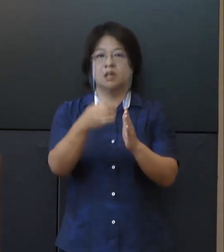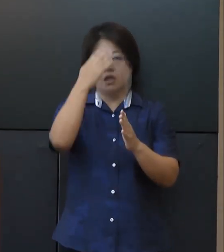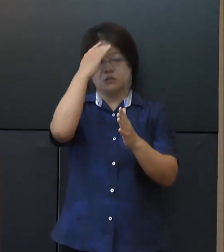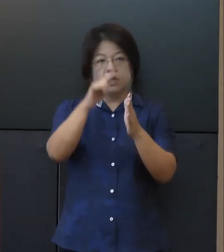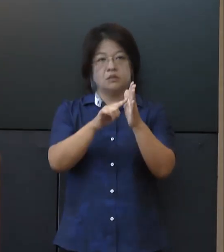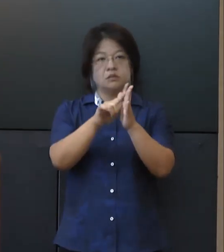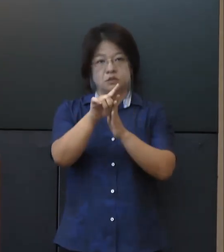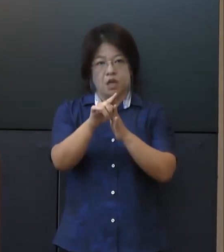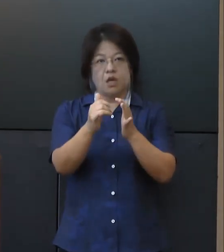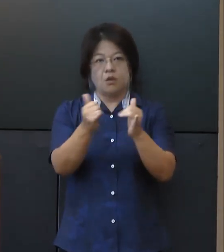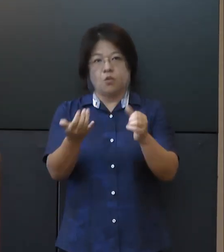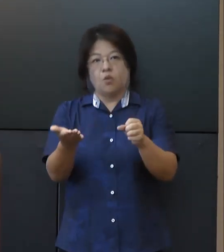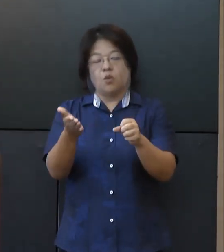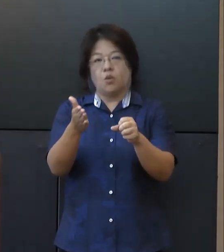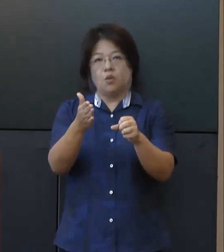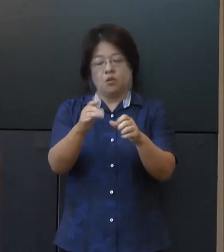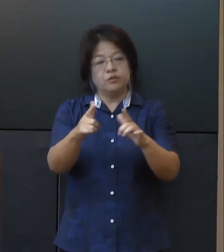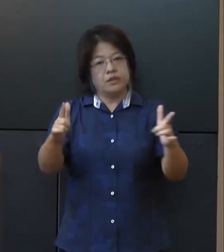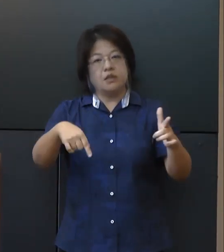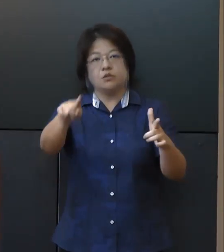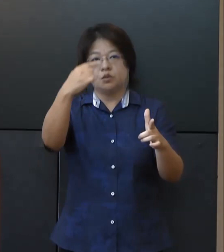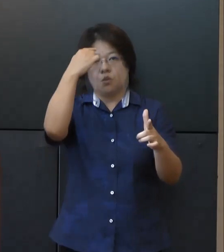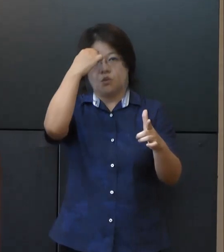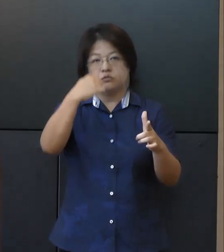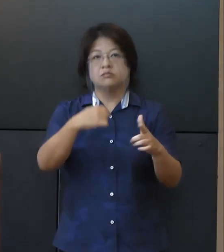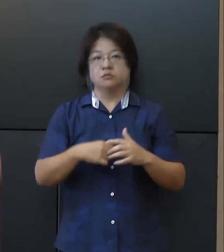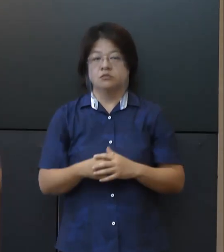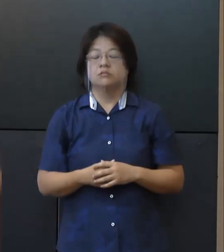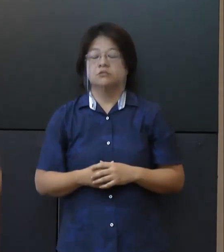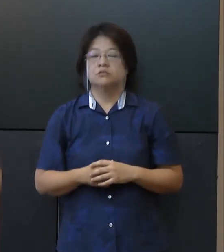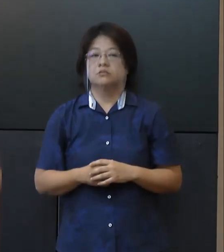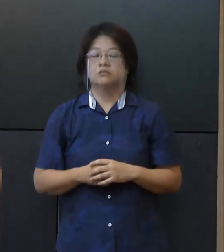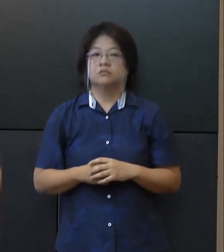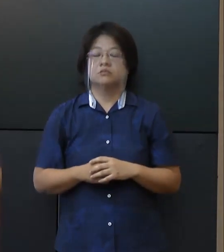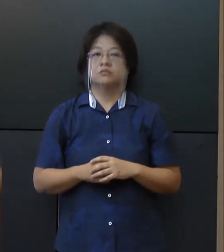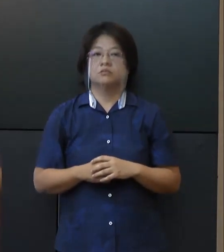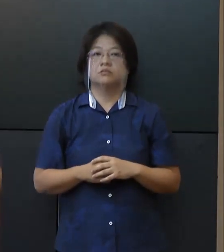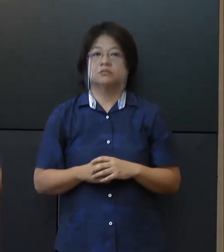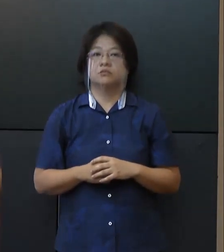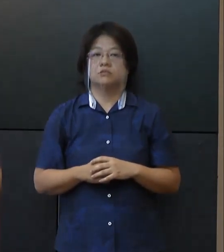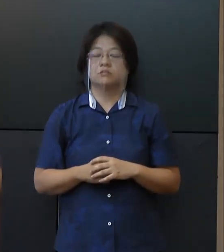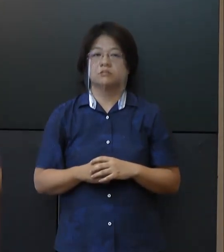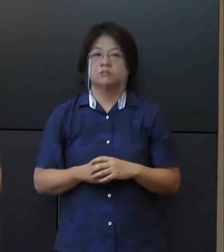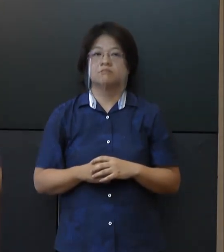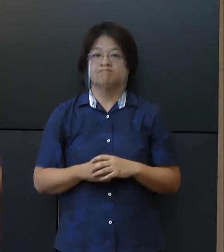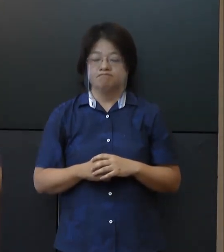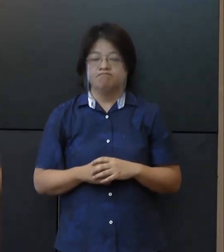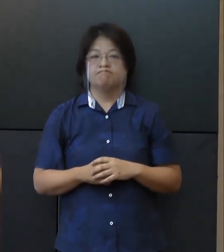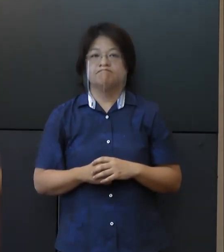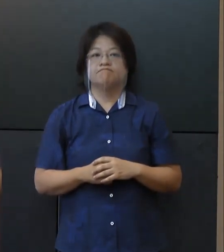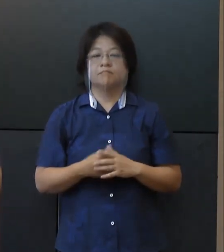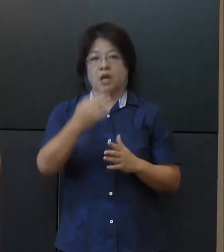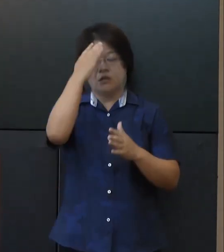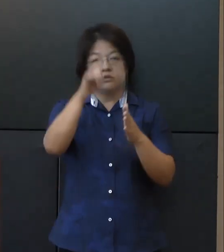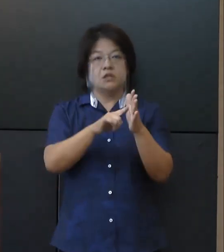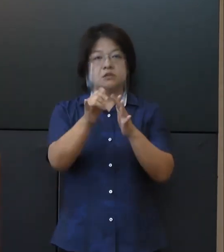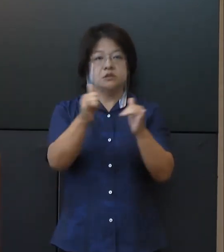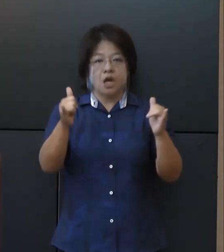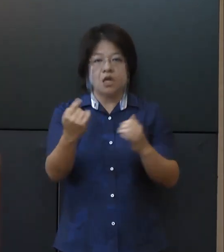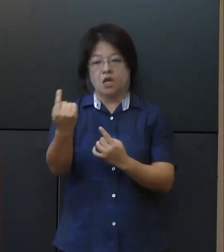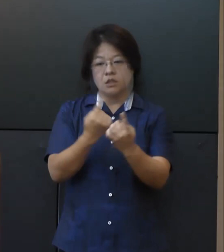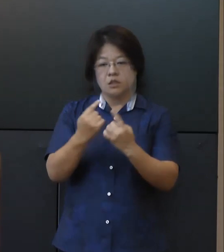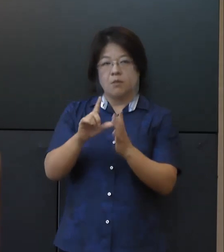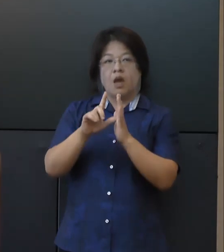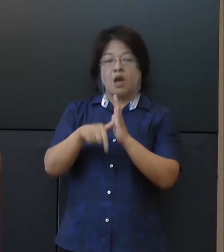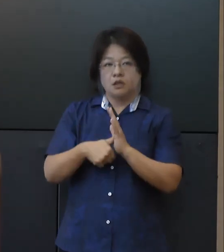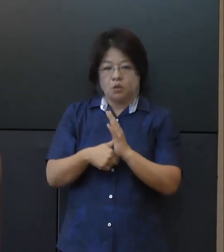も増加するだろうということも見込まれておりますので、そうなった場合の待機施設の拡充